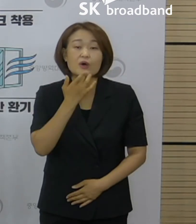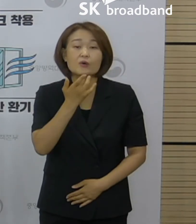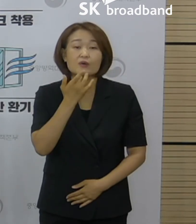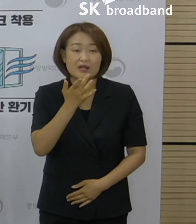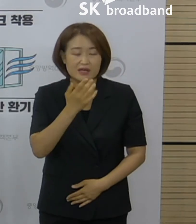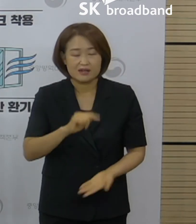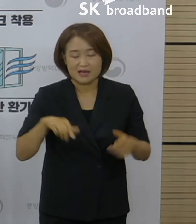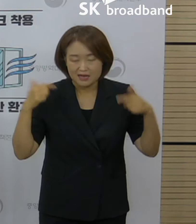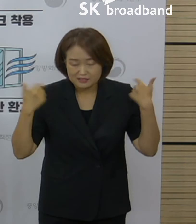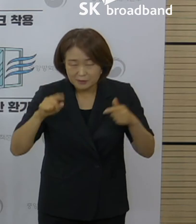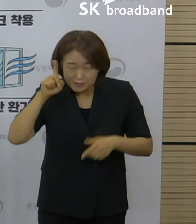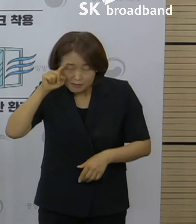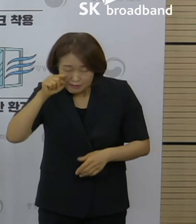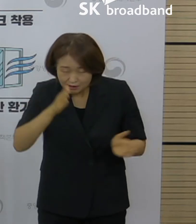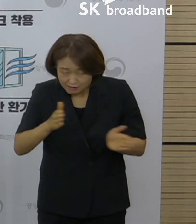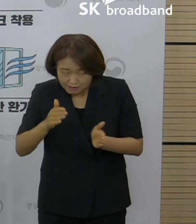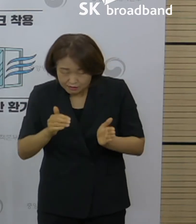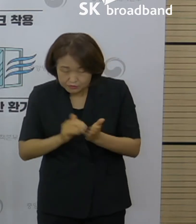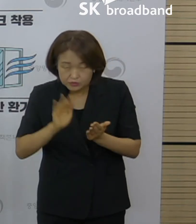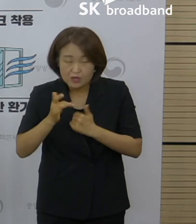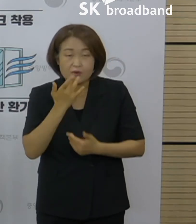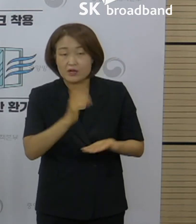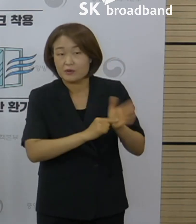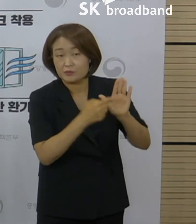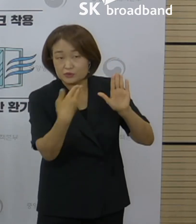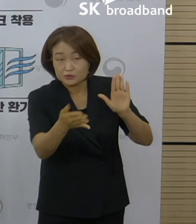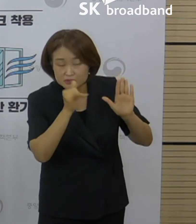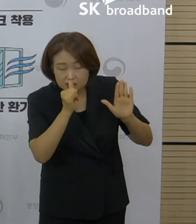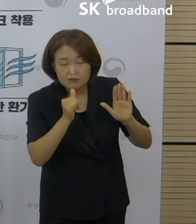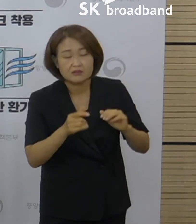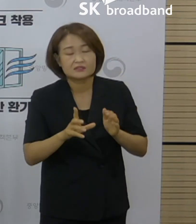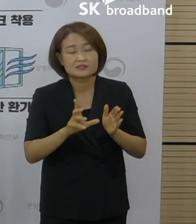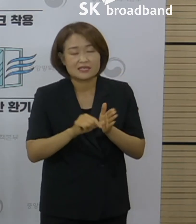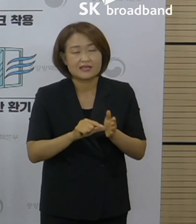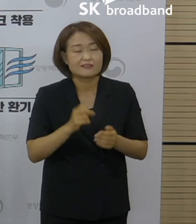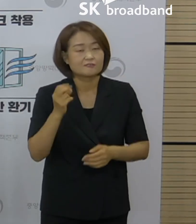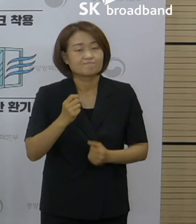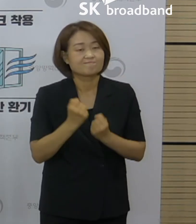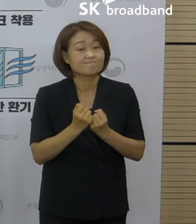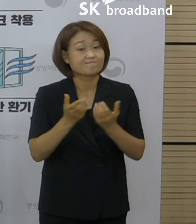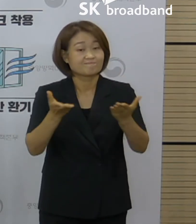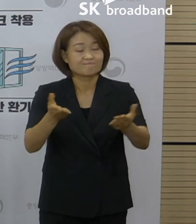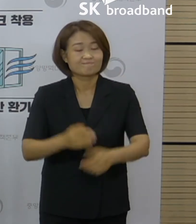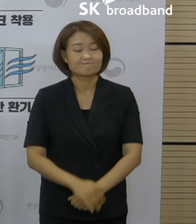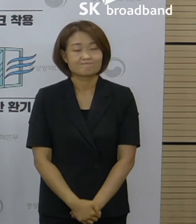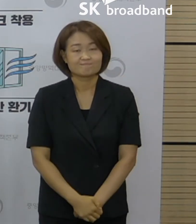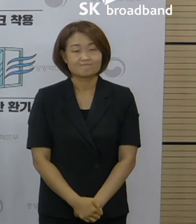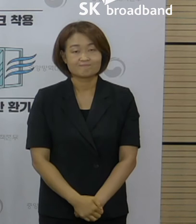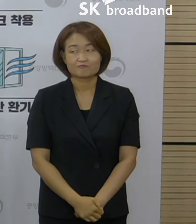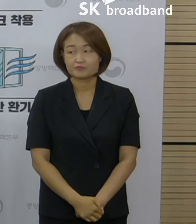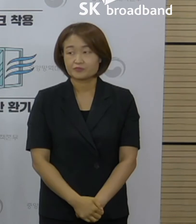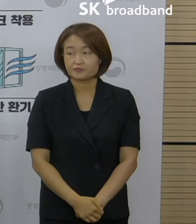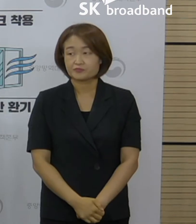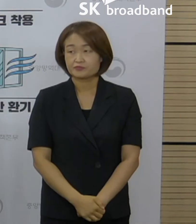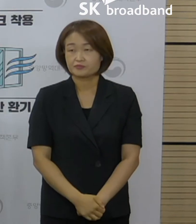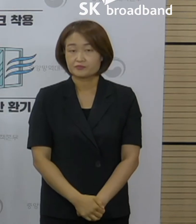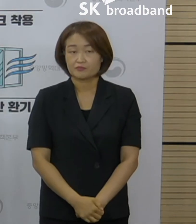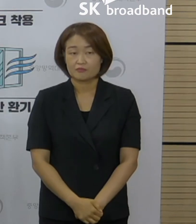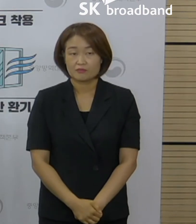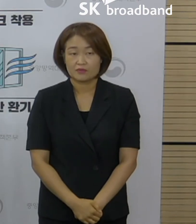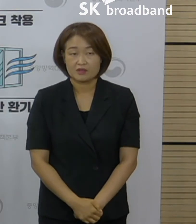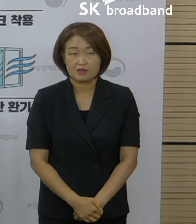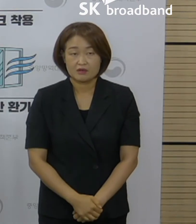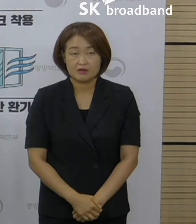하고 있습니다. 이때 정리된 내용들을 안내 드릴 예정에 있습니다. 이상입니다. 네, 감염 재생산